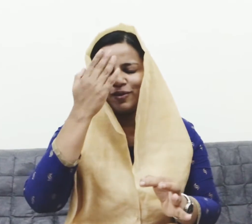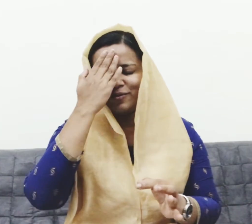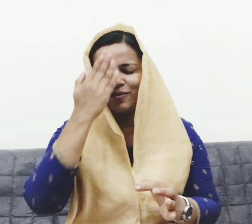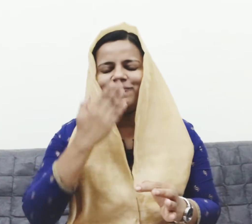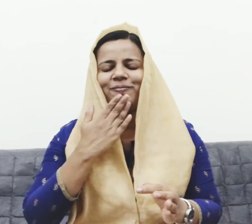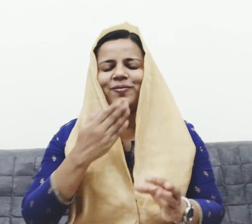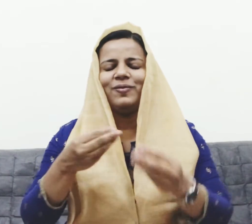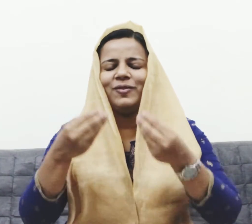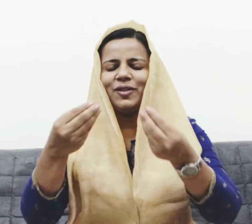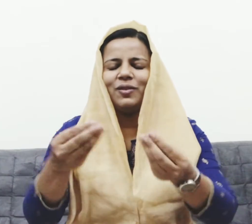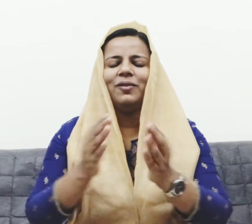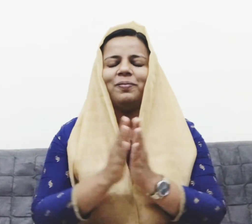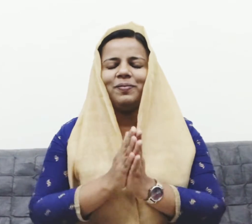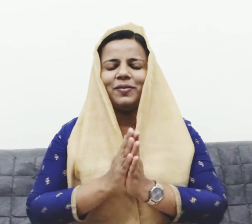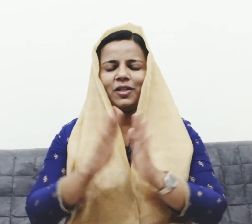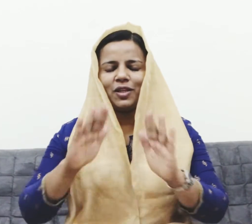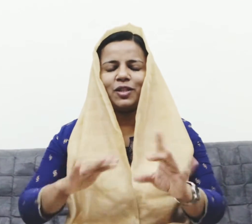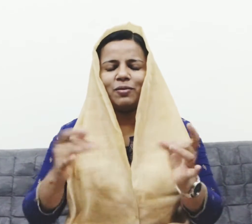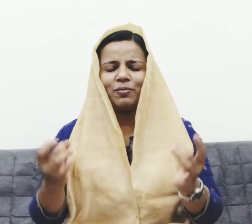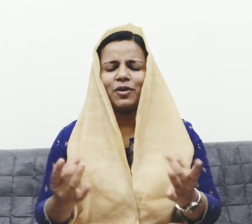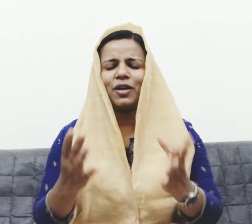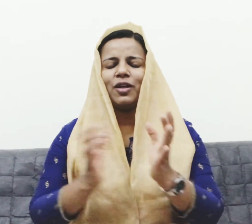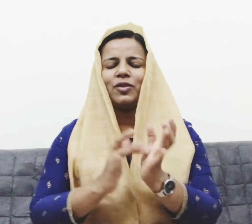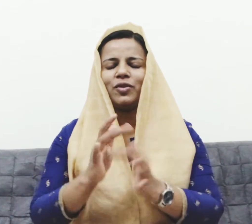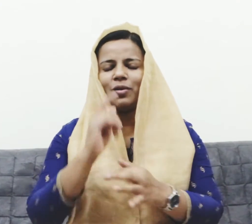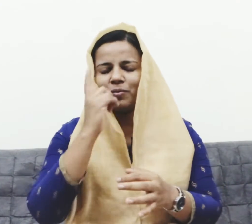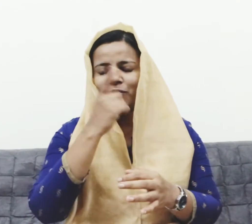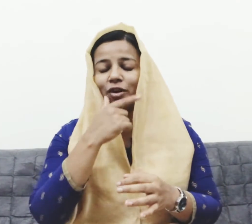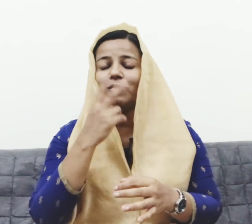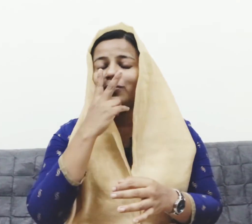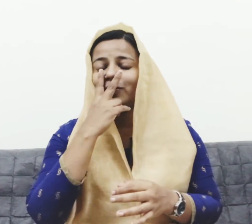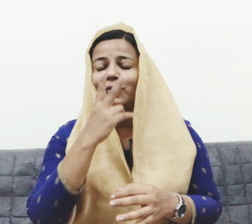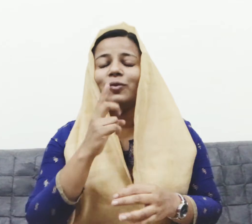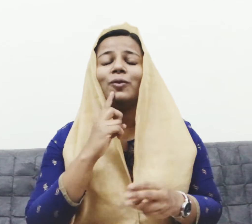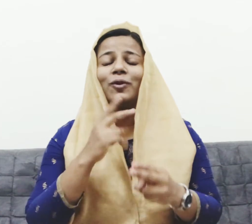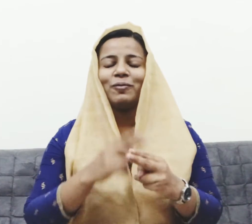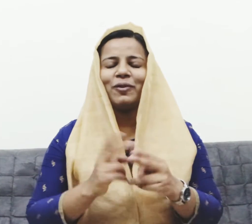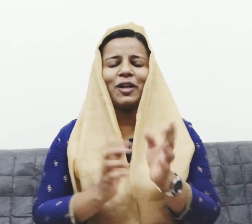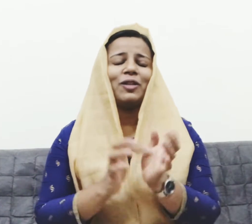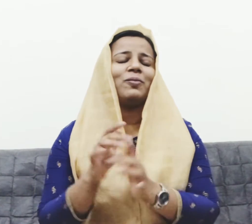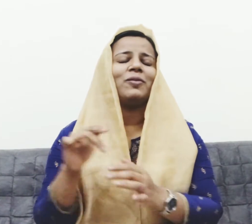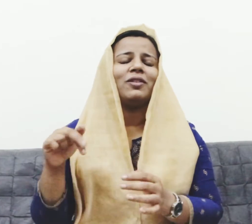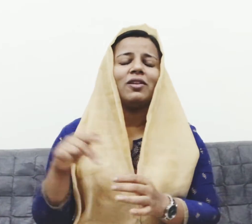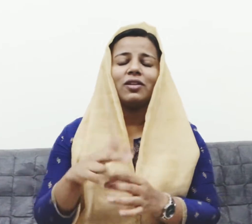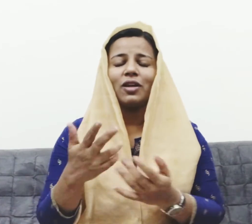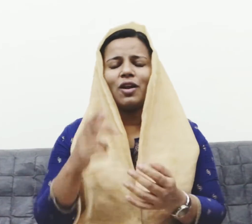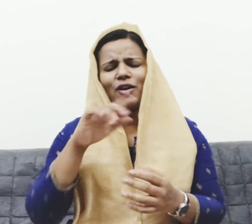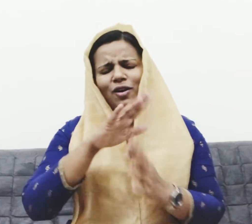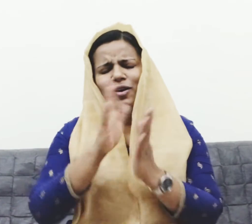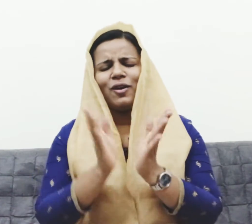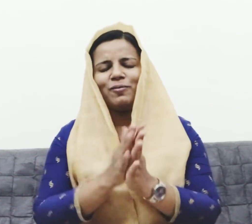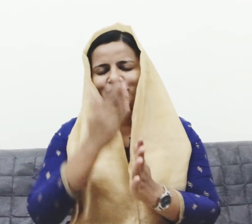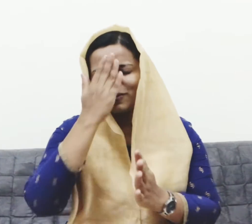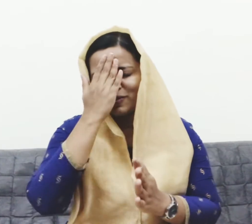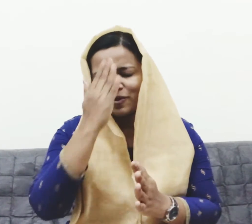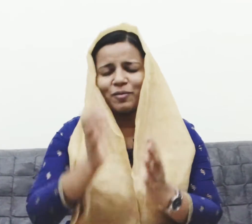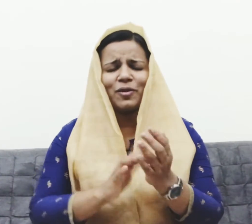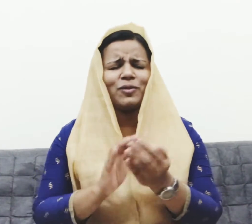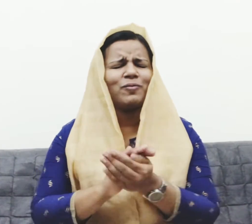നന്ദി പറയുന്നു. അപ്പാ, ഈ പ്രഭാതത്തിൽ ഉണർന്നു അങ്ങയുടെ പൊന്മുഖത്തേക്ക് നോക്കുമ്പോൾ കർത്താവ് ഞങ്ങളെ നടത്തിയ വിധങ്ങൾക്കായിട്ട് സ്തോത്രം ചെയ്യുക. കർത്താവ് ഞങ്ങളെ